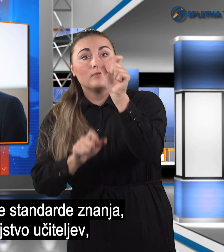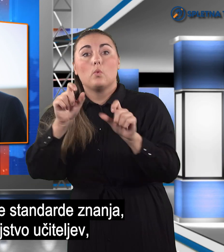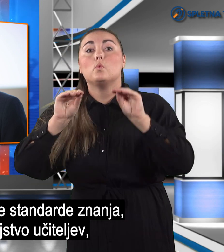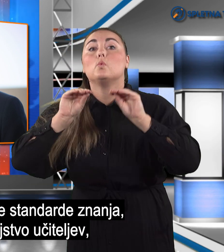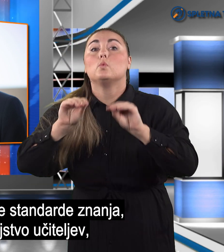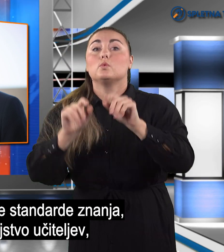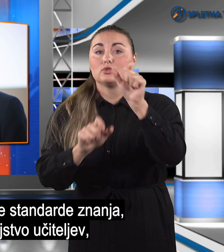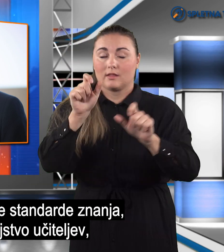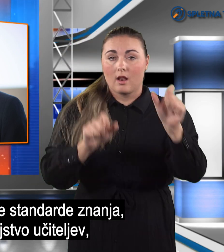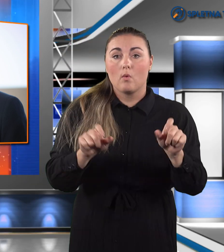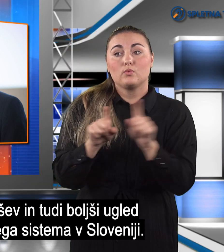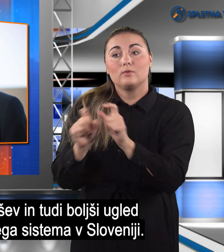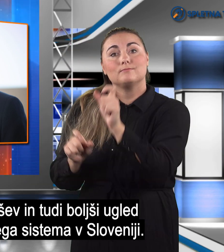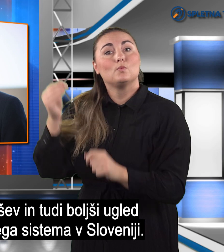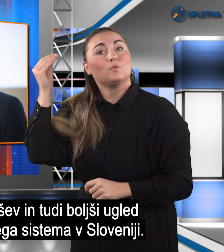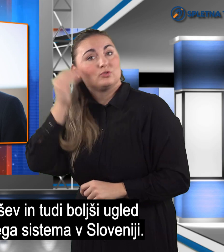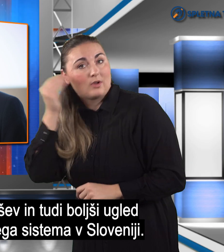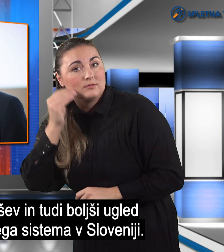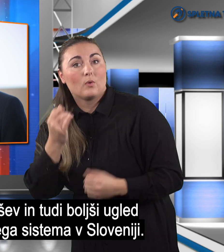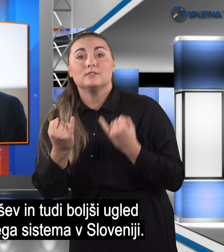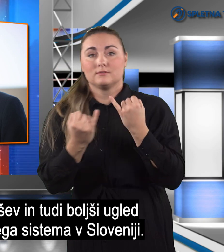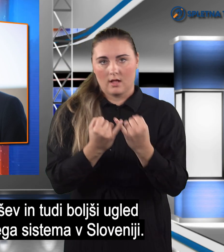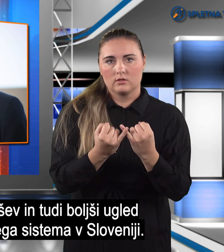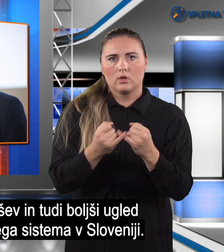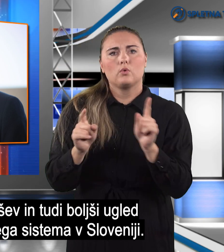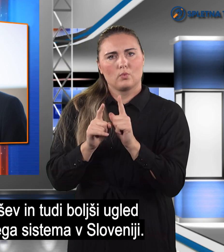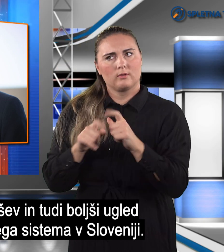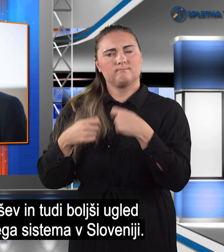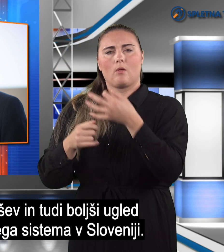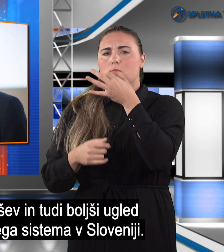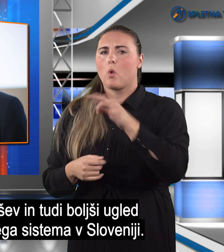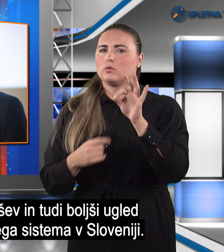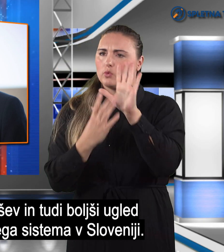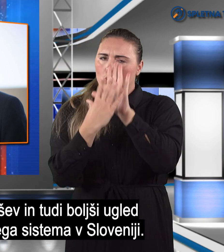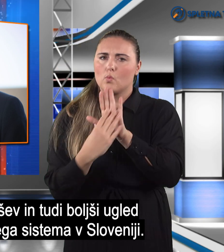staršev in tudi boljši ugled delovanja šolskega sistema v Sloveniji.